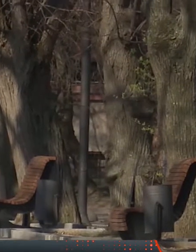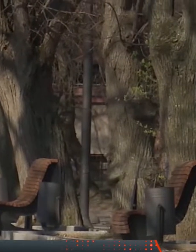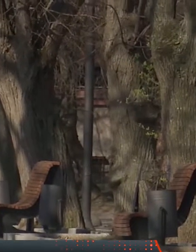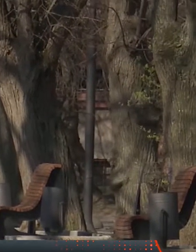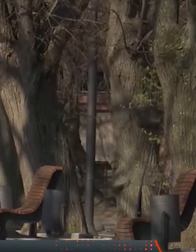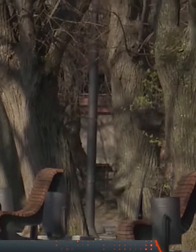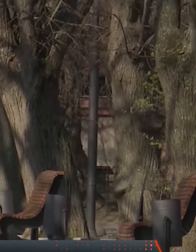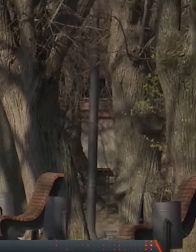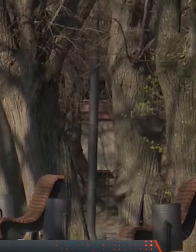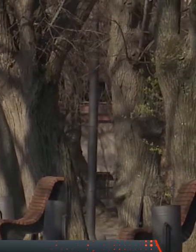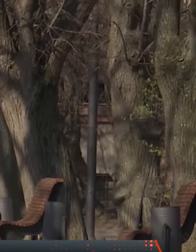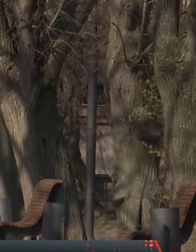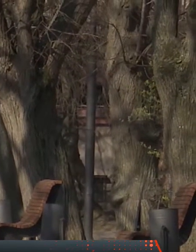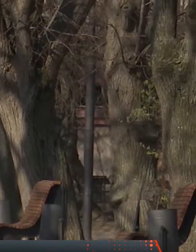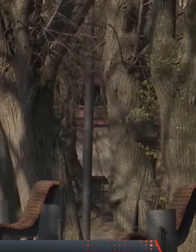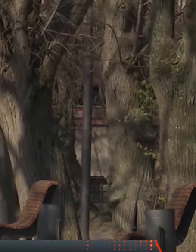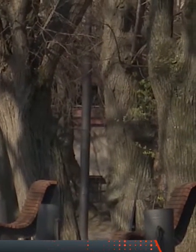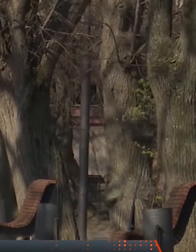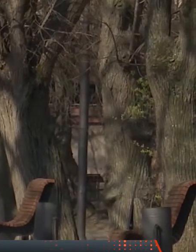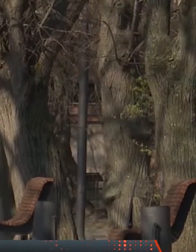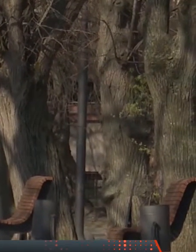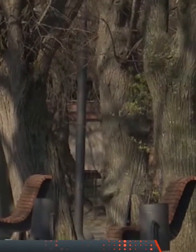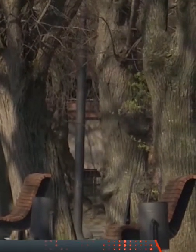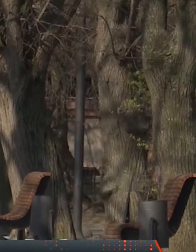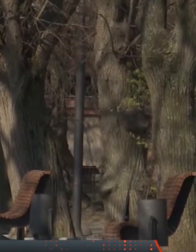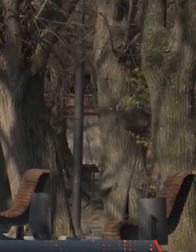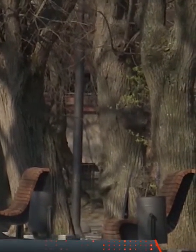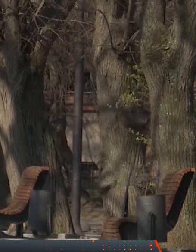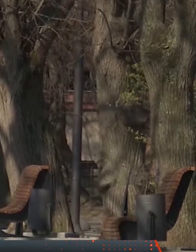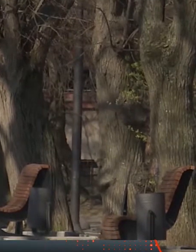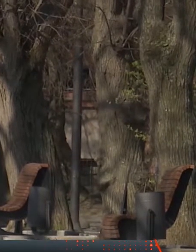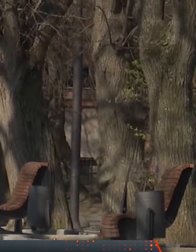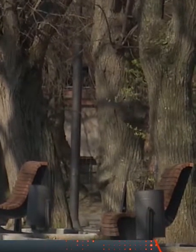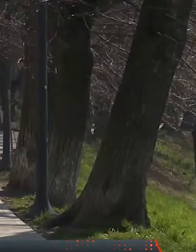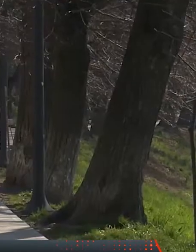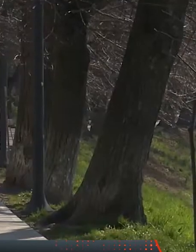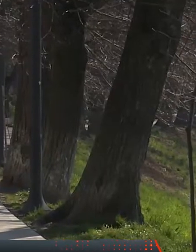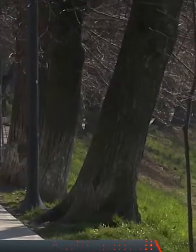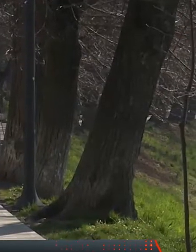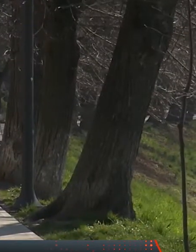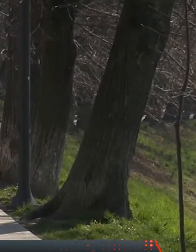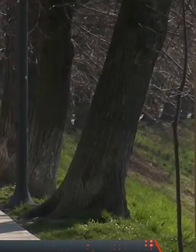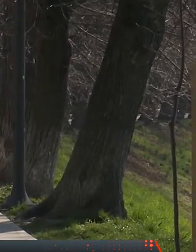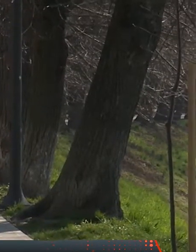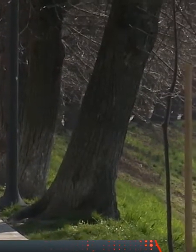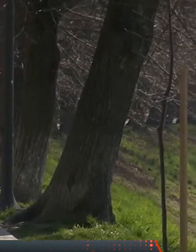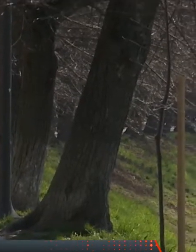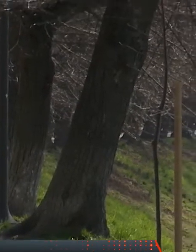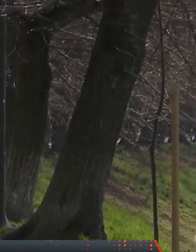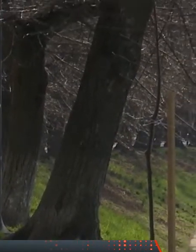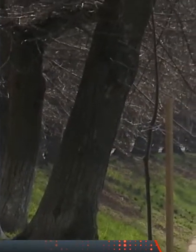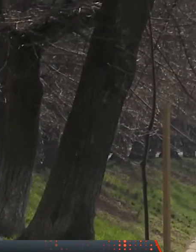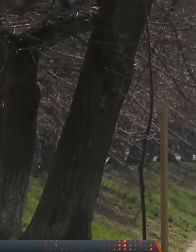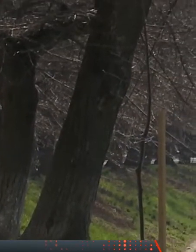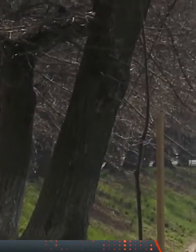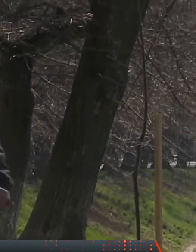введення комендантської години наразі немає. Життєдіяльність краю забезпечують, питання з паливом і медикаментами вирішують, запевнив Віктор